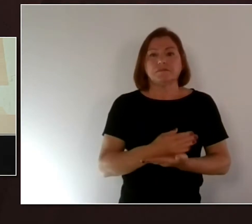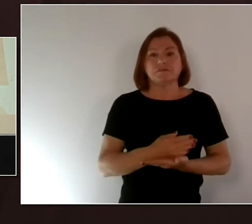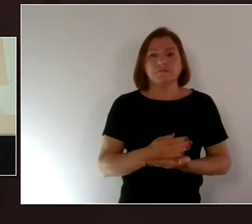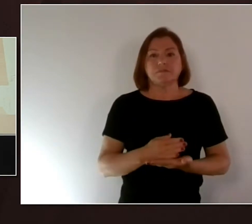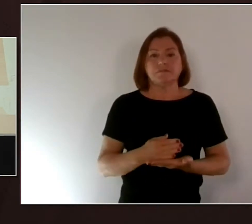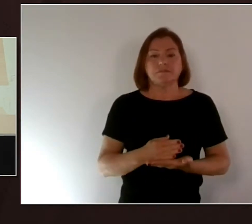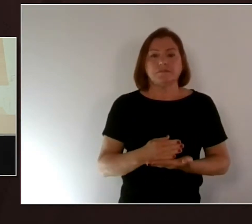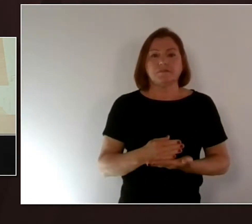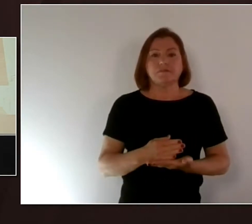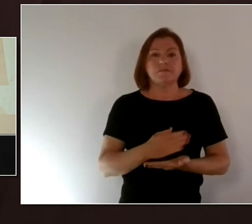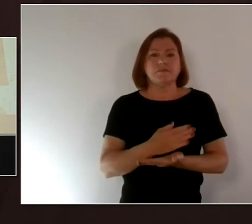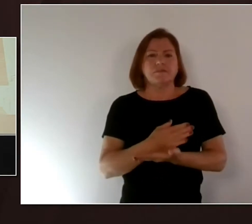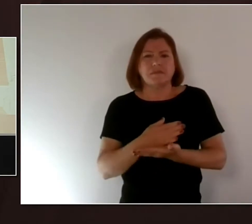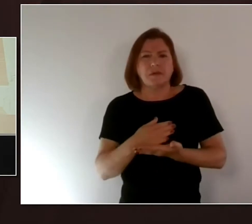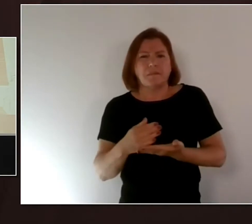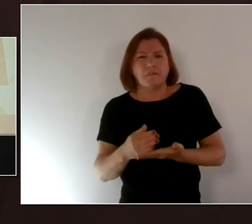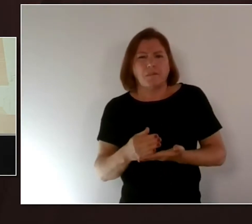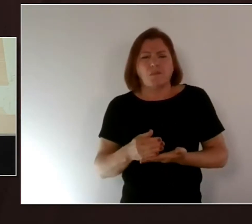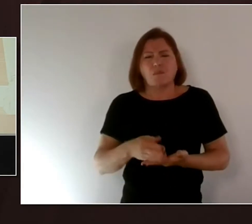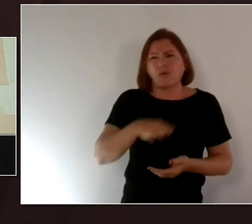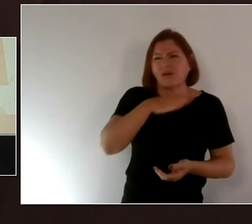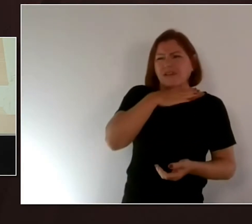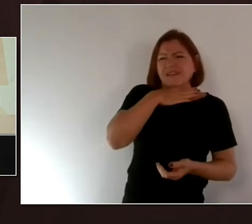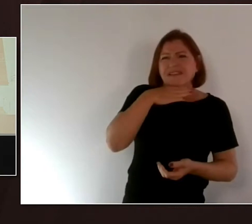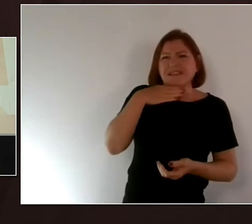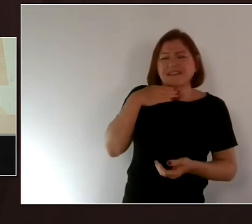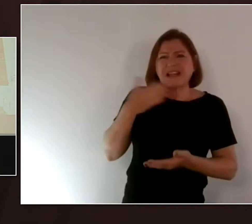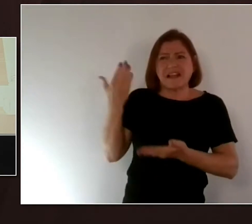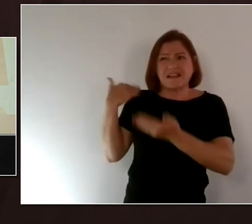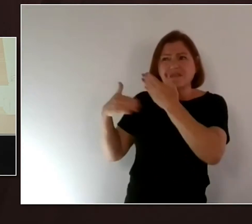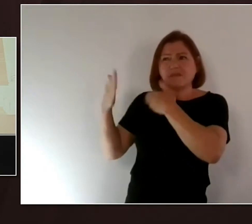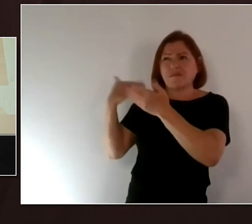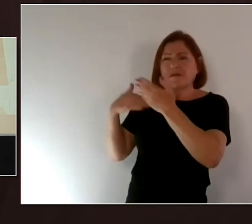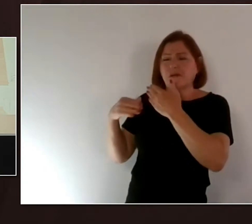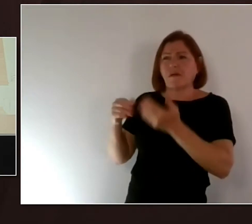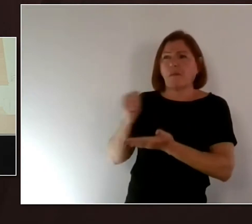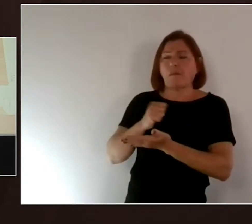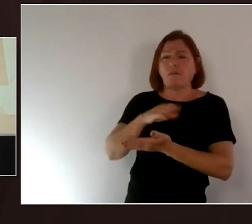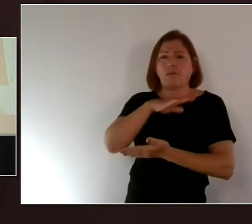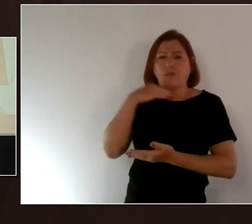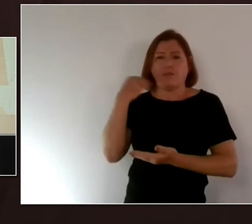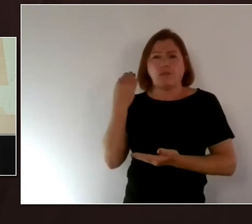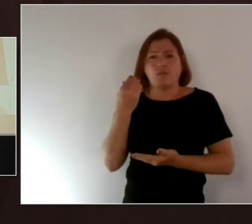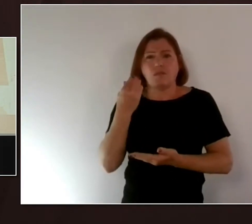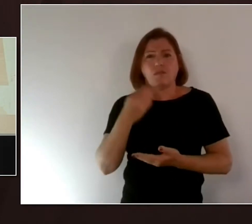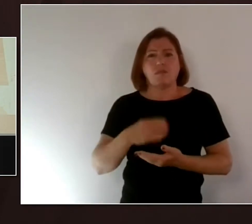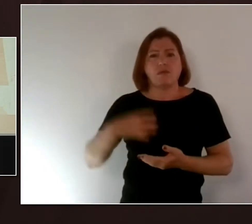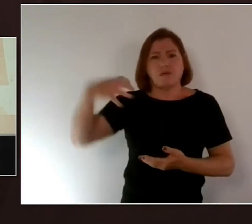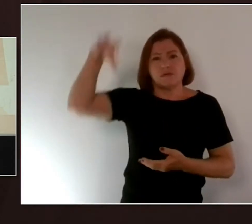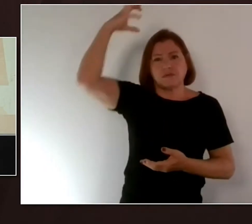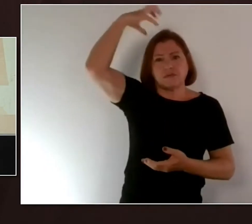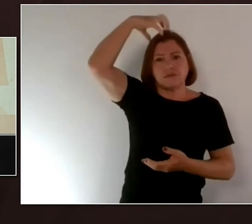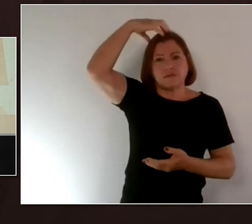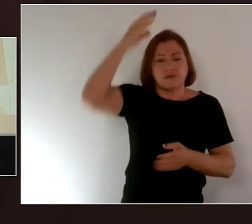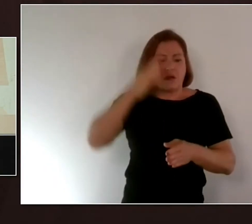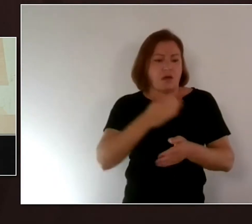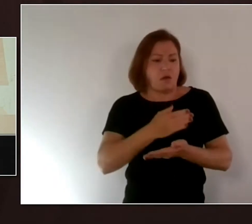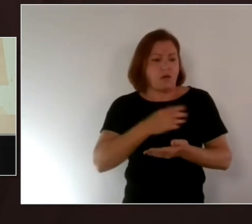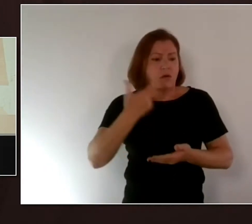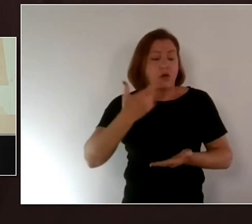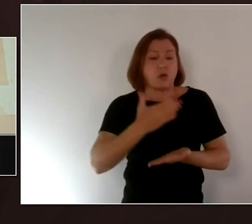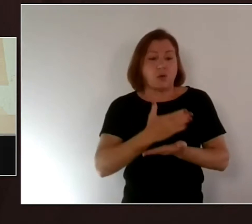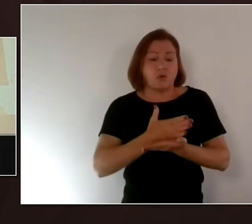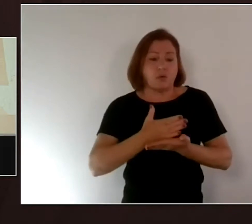ano 211 depois de Cristo, no decurso do reinado de Alexandre Severo, que